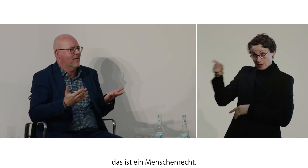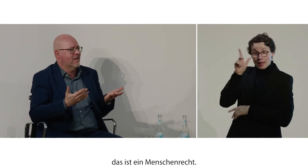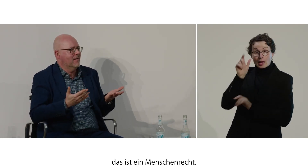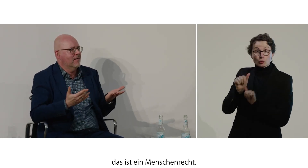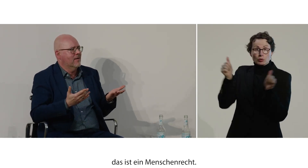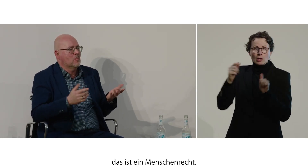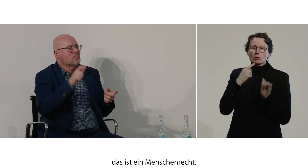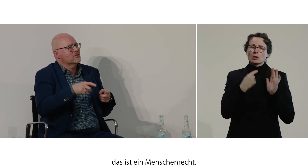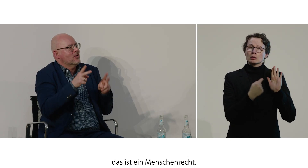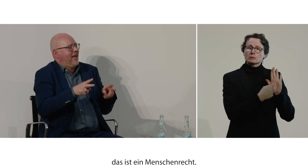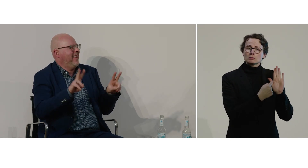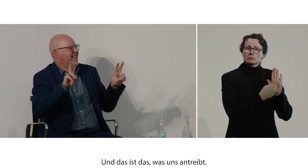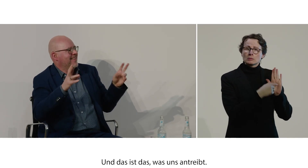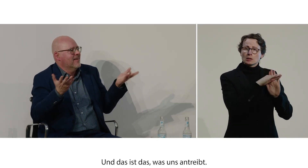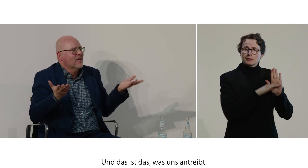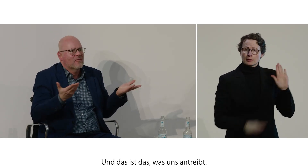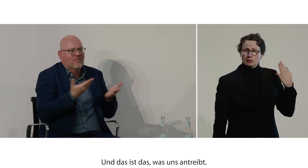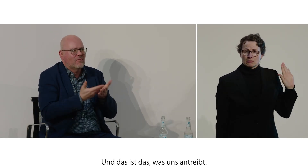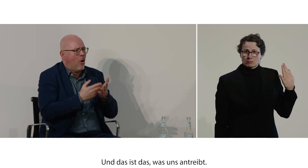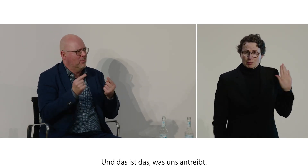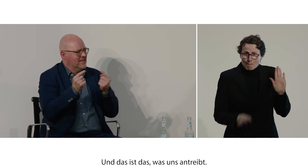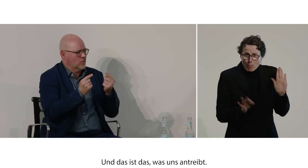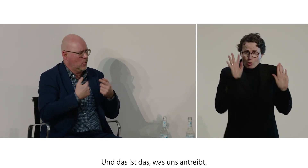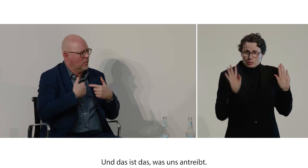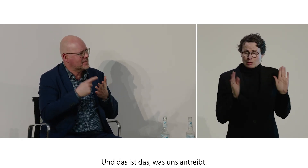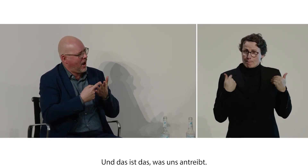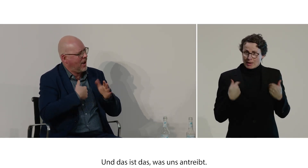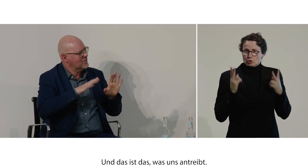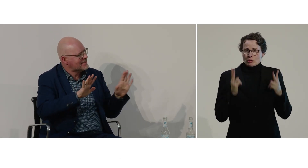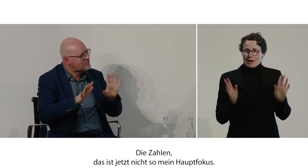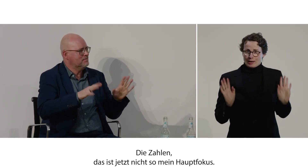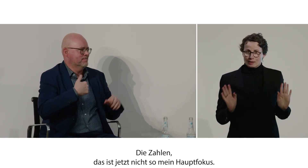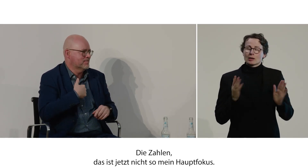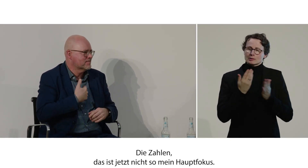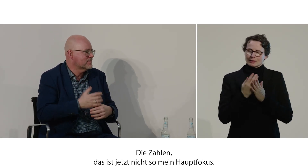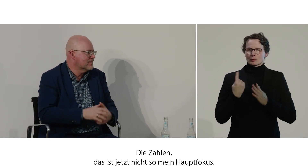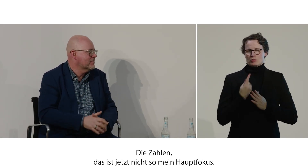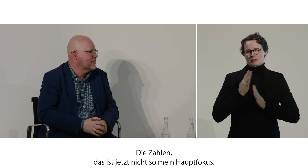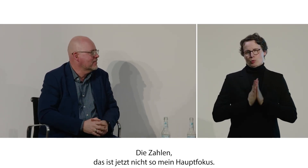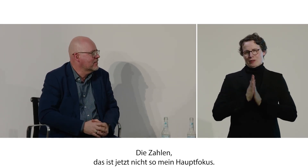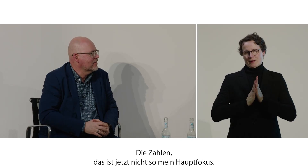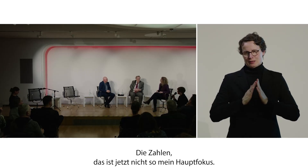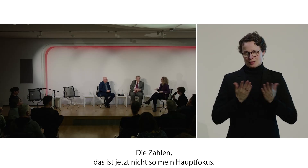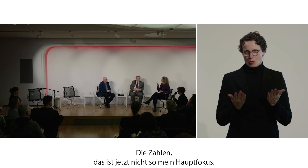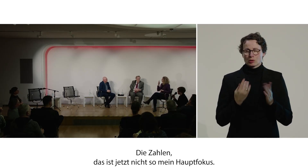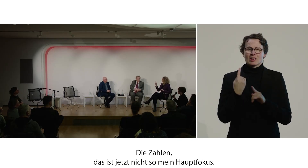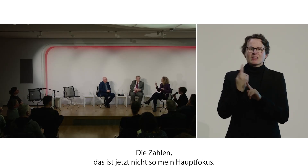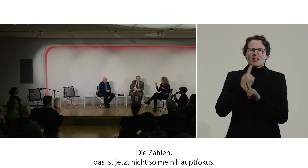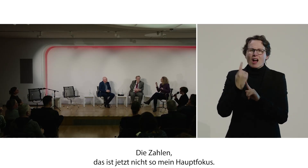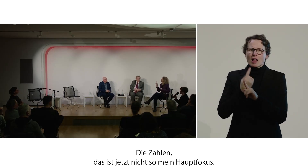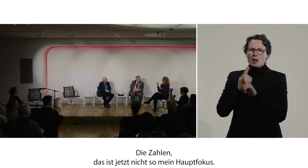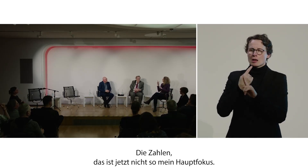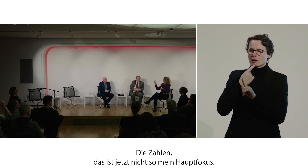hat, das ist ein Anspruch, das ist ein Menschenrecht. Und insofern ist das das, was uns auch antreibt. Ich finde die Zahlen, das ist jetzt nicht so mein